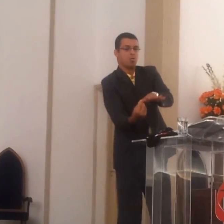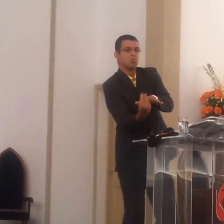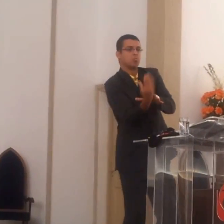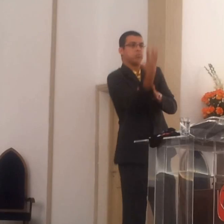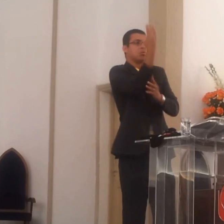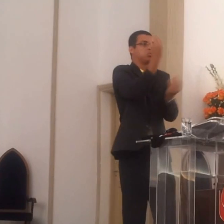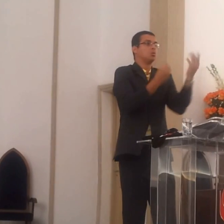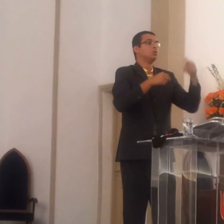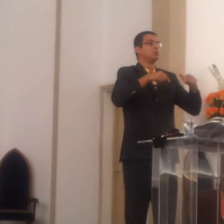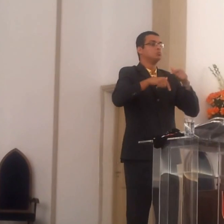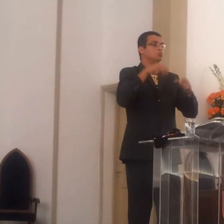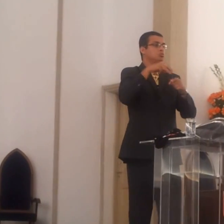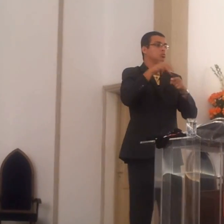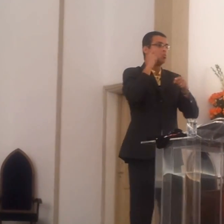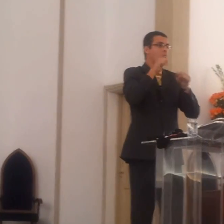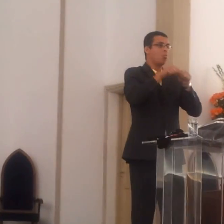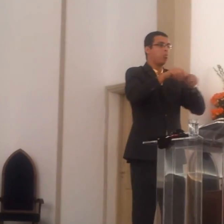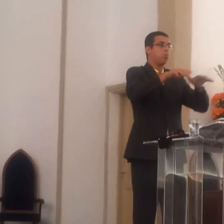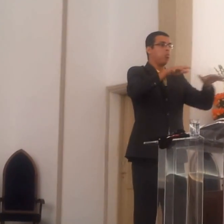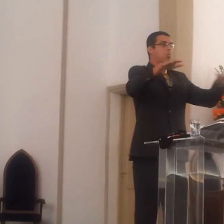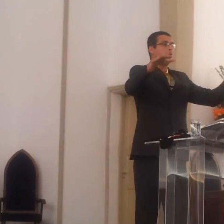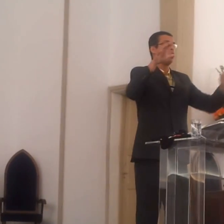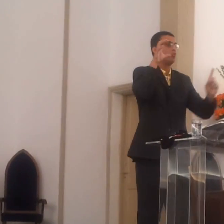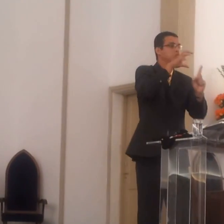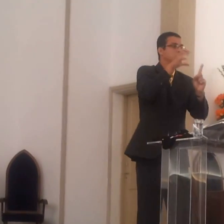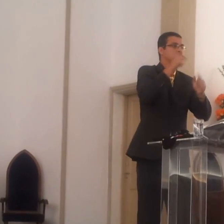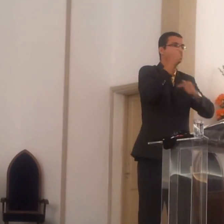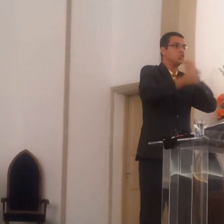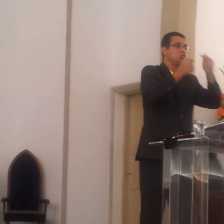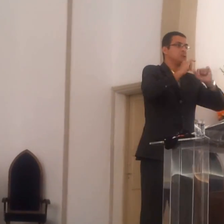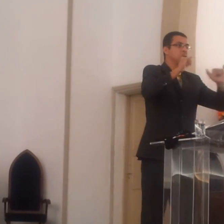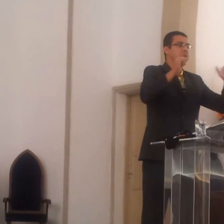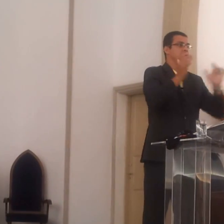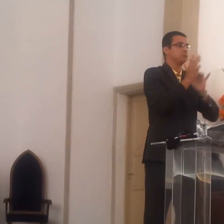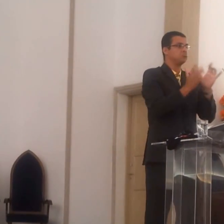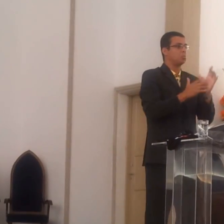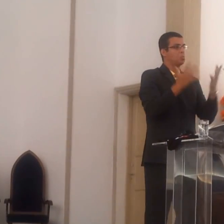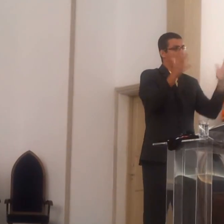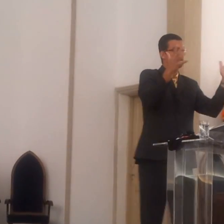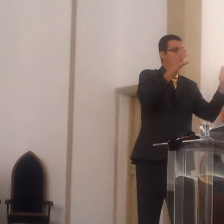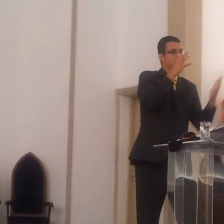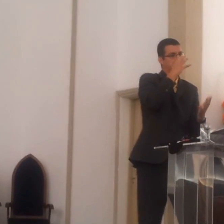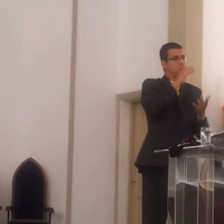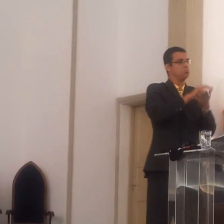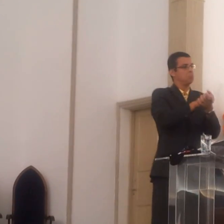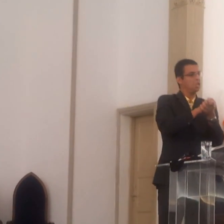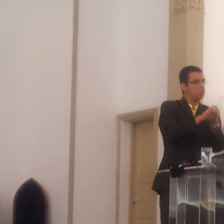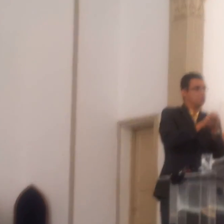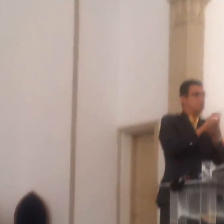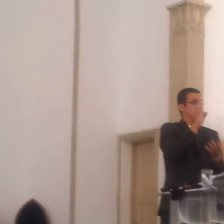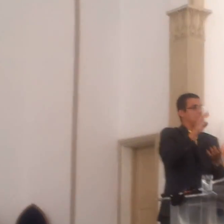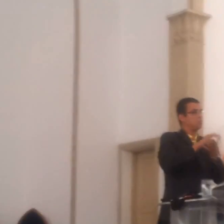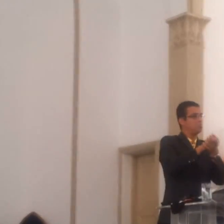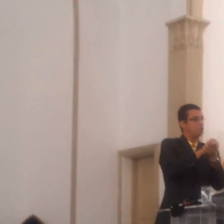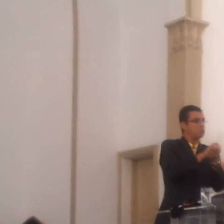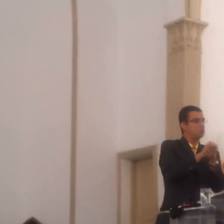está enraizando. E outros ministérios estavam fluindo, como aqui na igreja metodista. Estou profetizando sobre a vida do pastor. Muito bom,